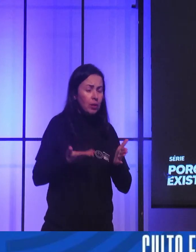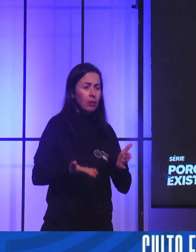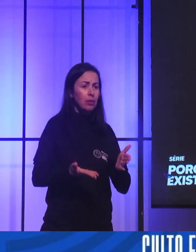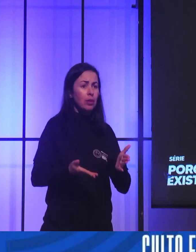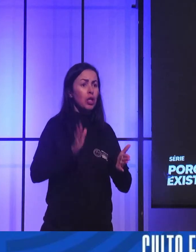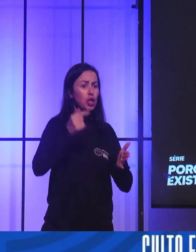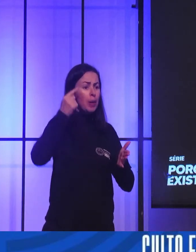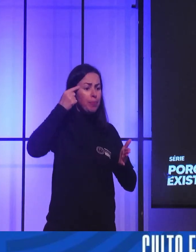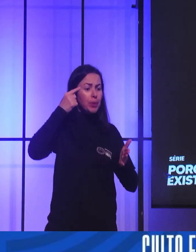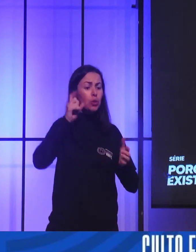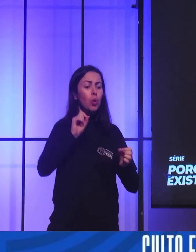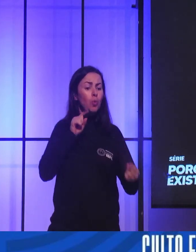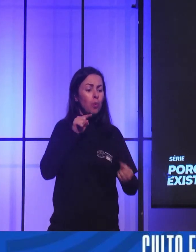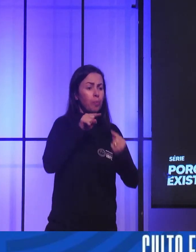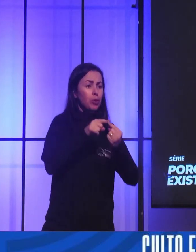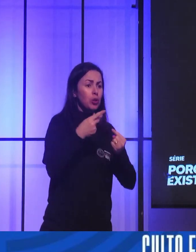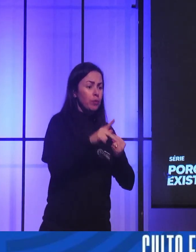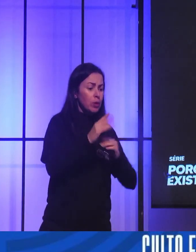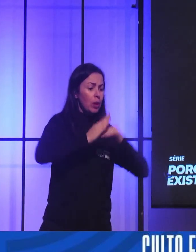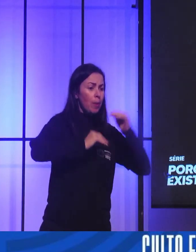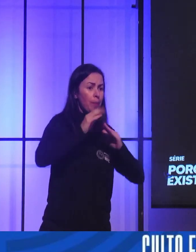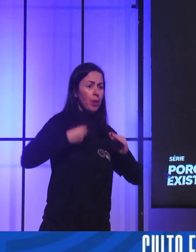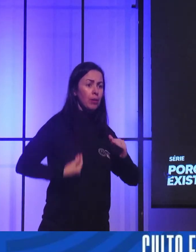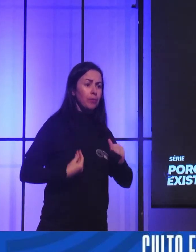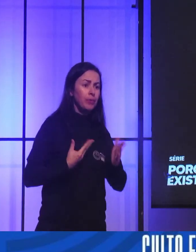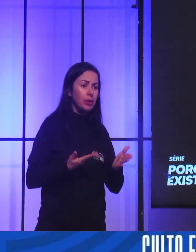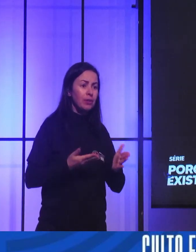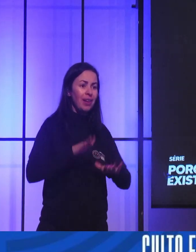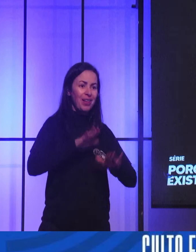pensou que rumo você está vivendo?